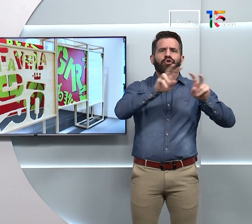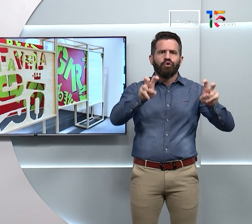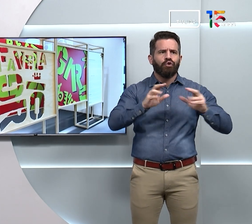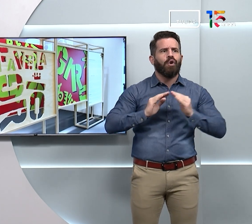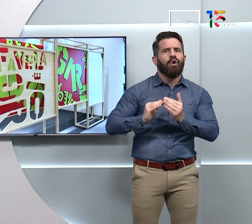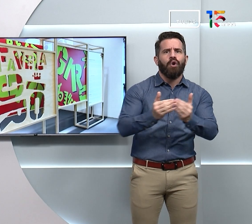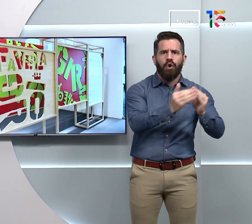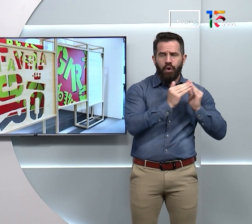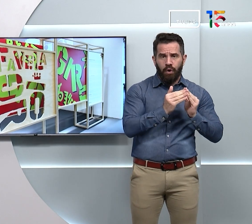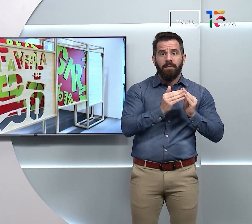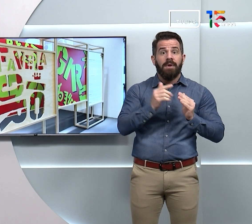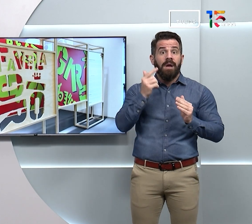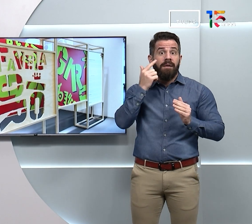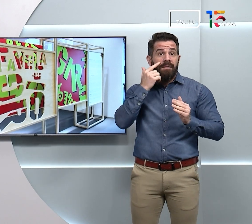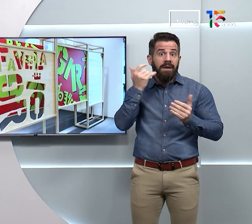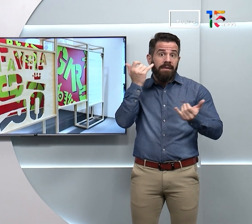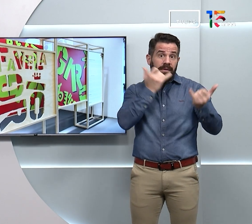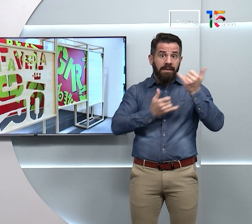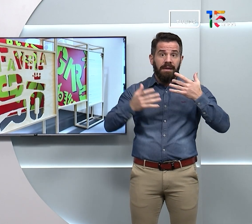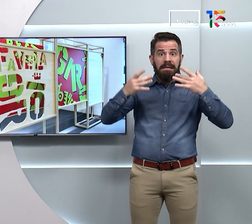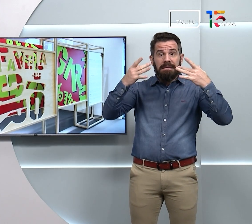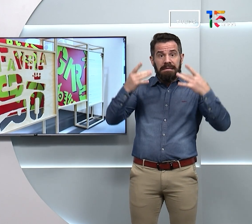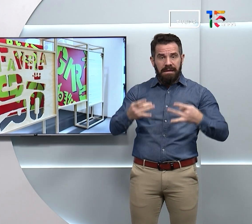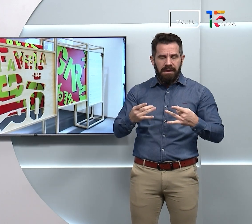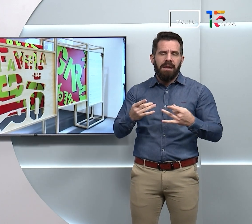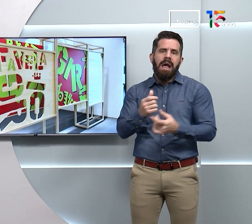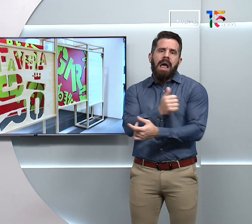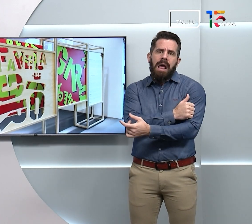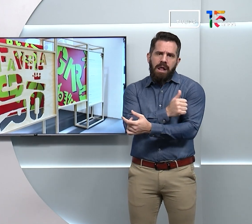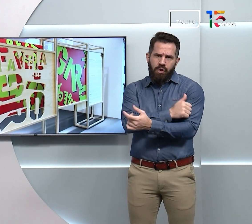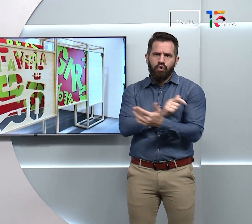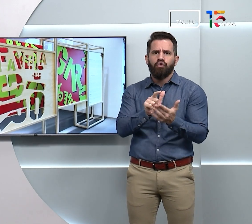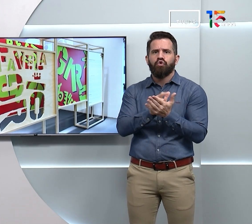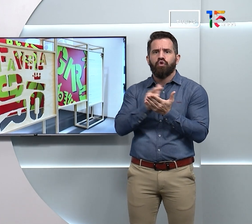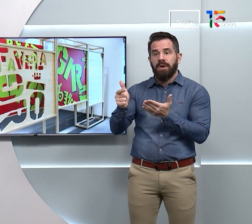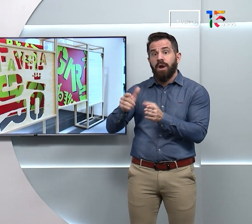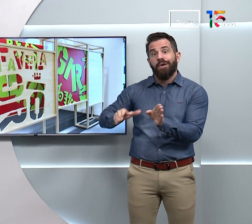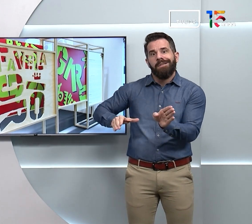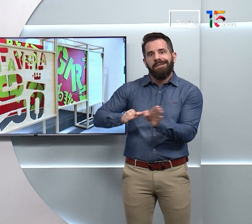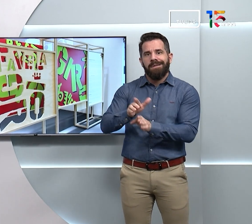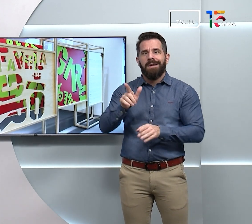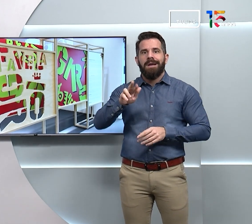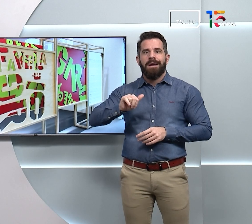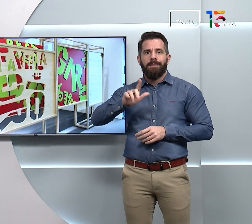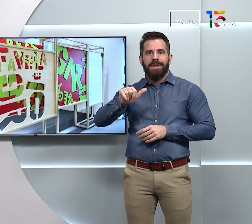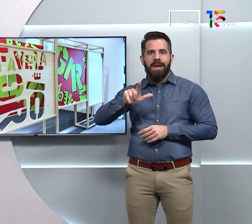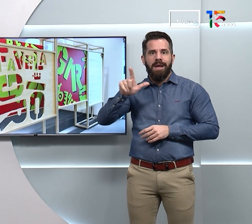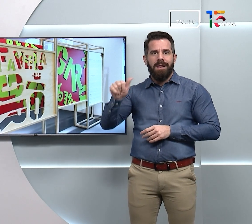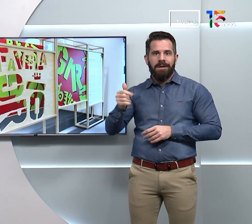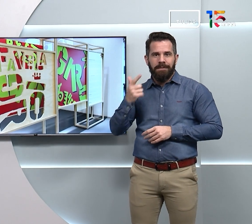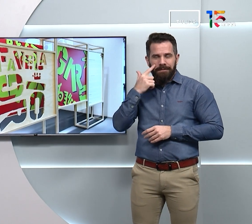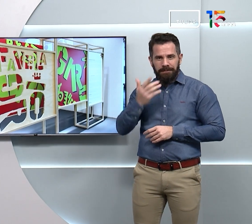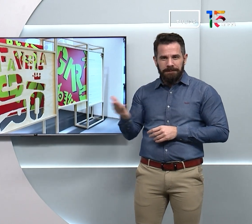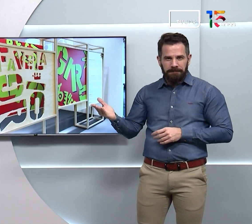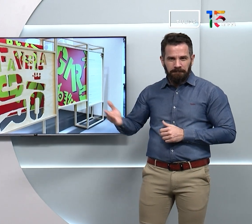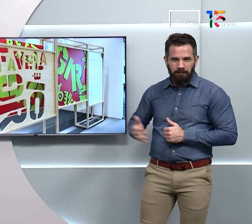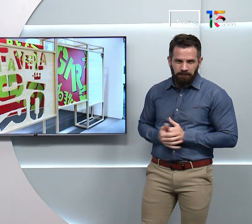como foi essa mostra é um estudante de jornalismo da UFG, com orientação da professora Gabriela Marques.